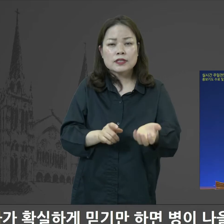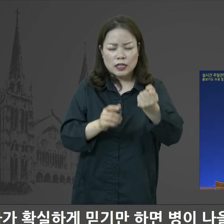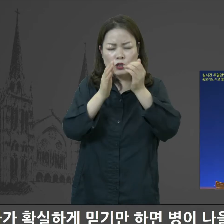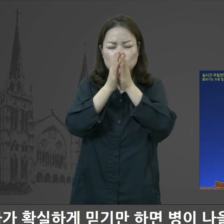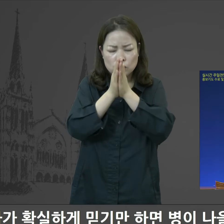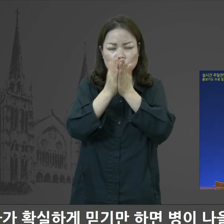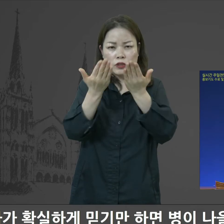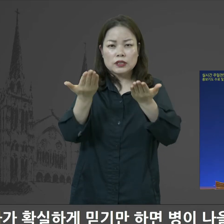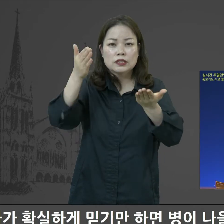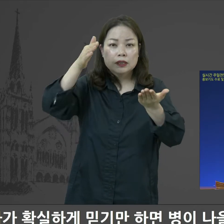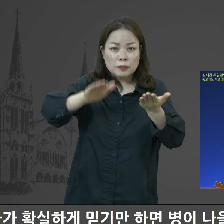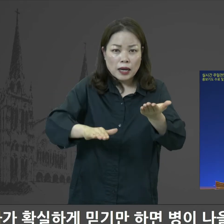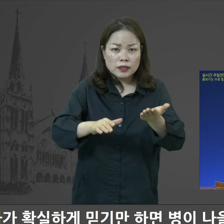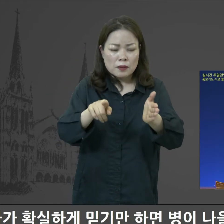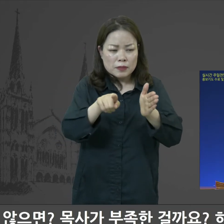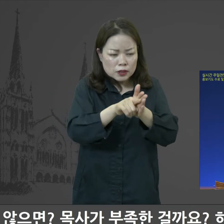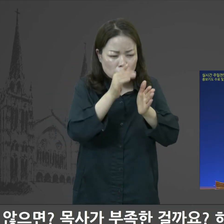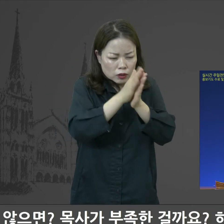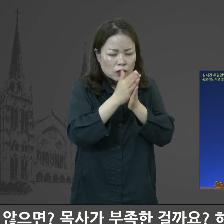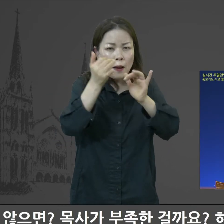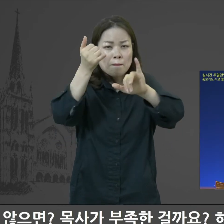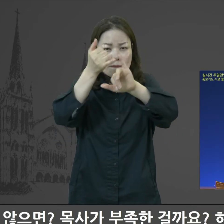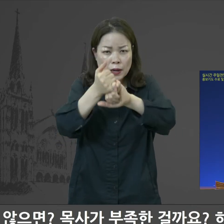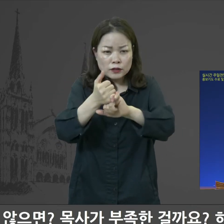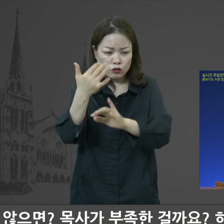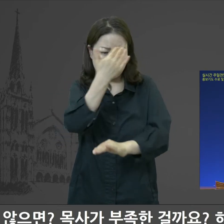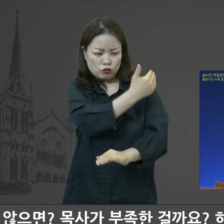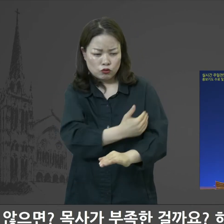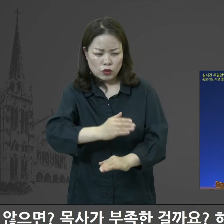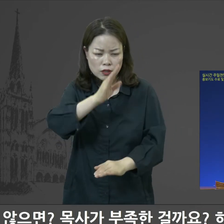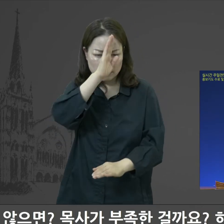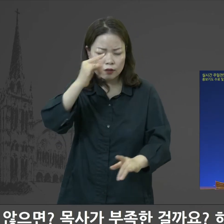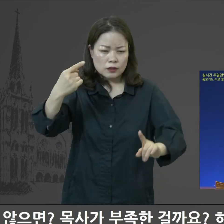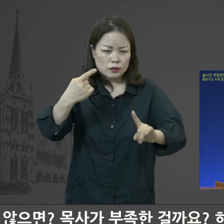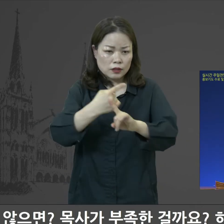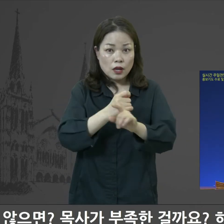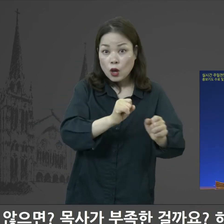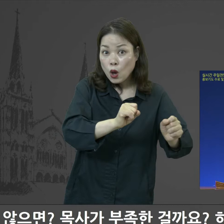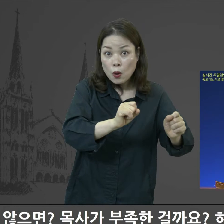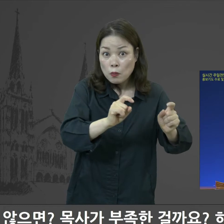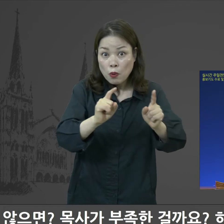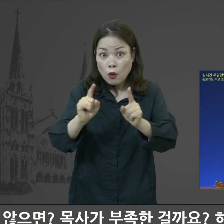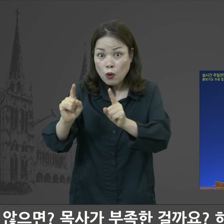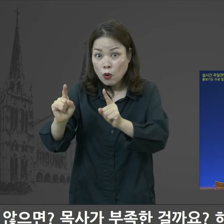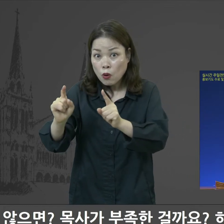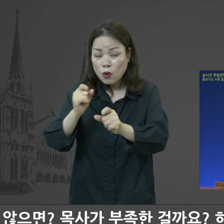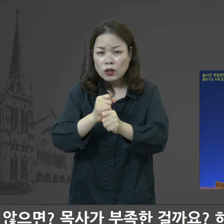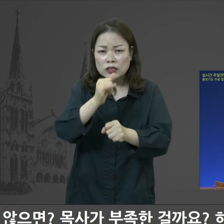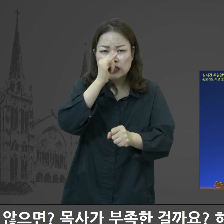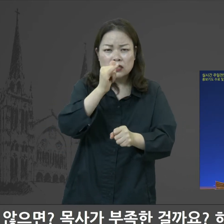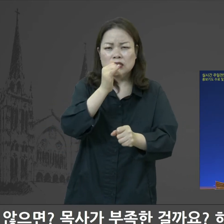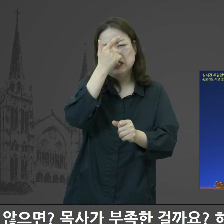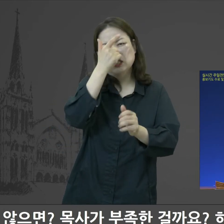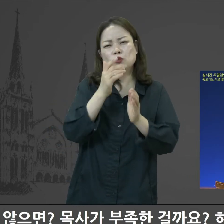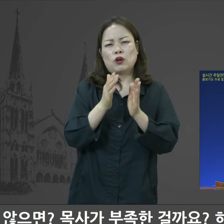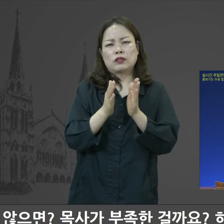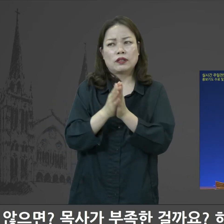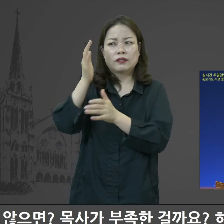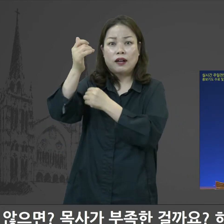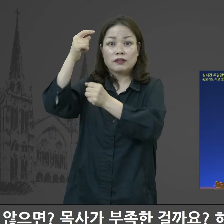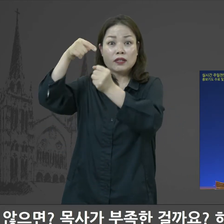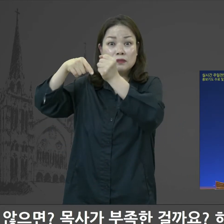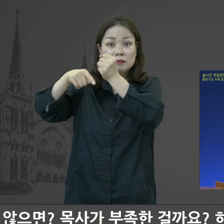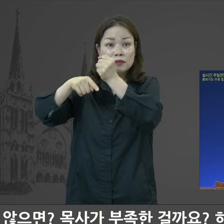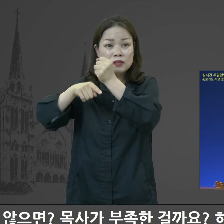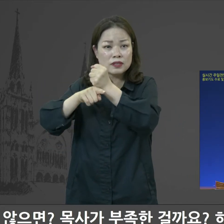합니다. 하지만 믿음의 기도를 하면 반드시 육체적 치료와 회복이 주어진다는 공식을 세워놓고 기도하는 것은 하나님의